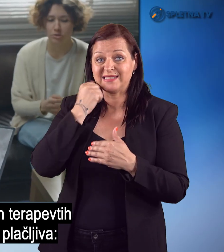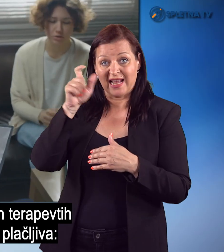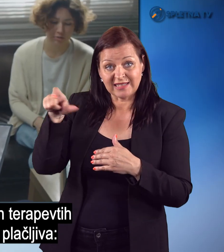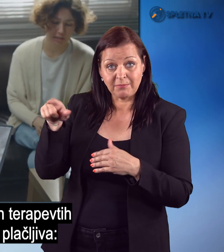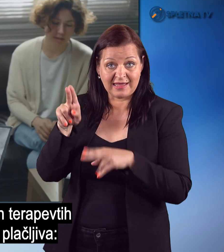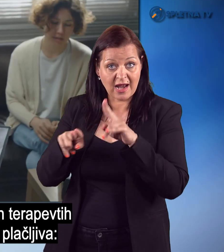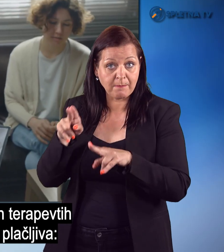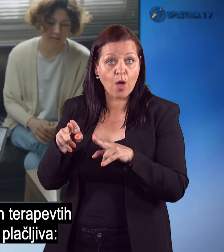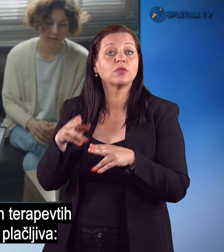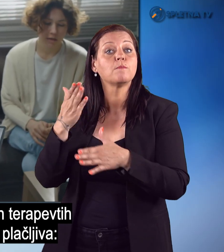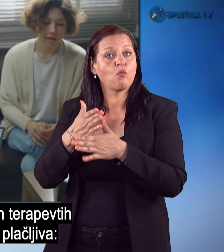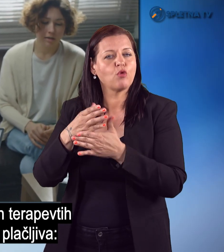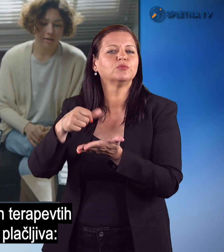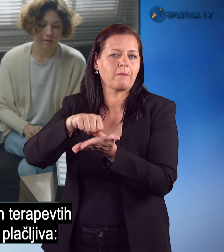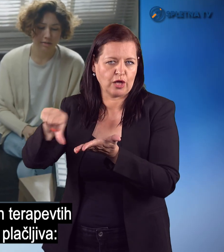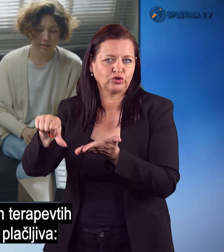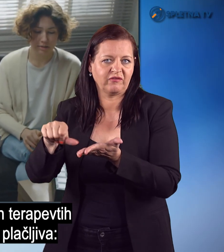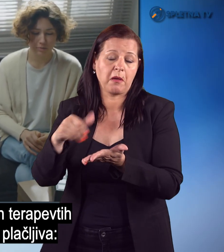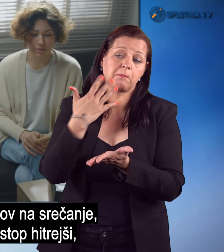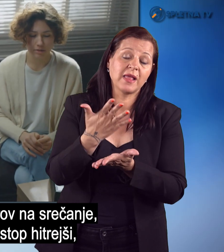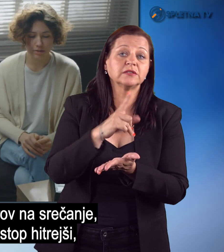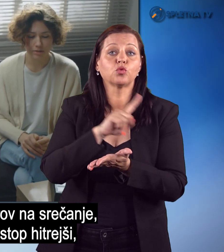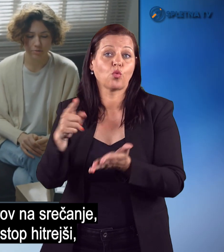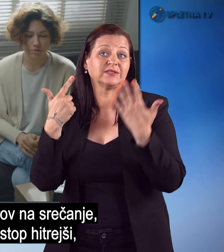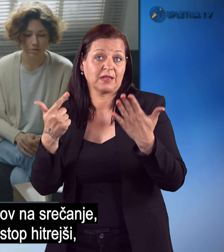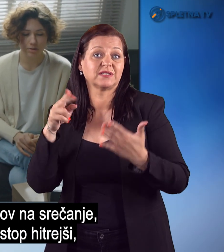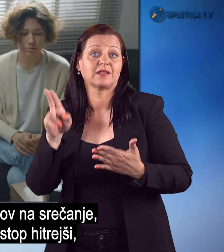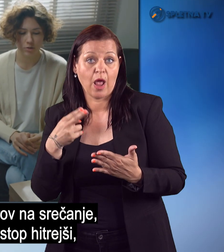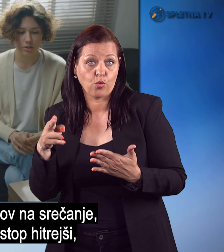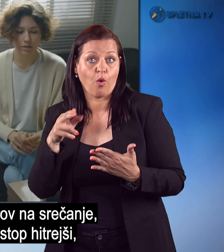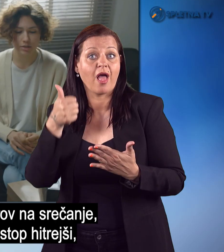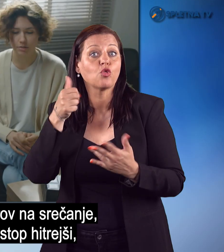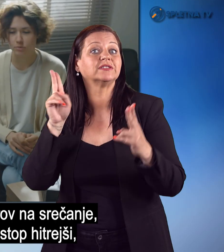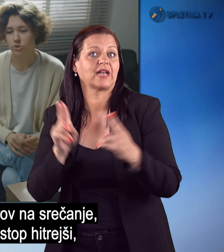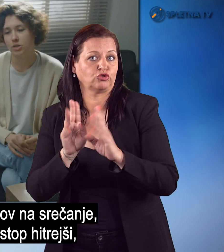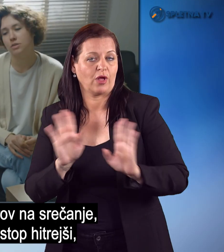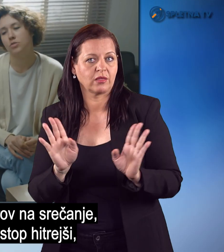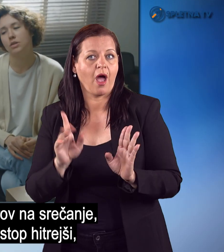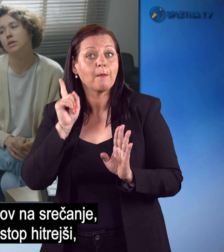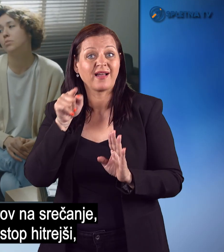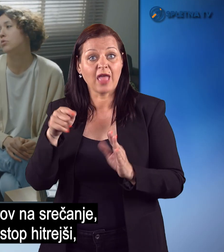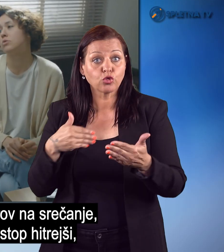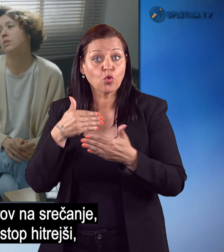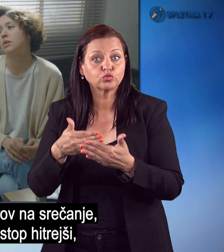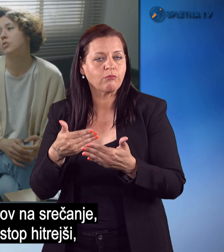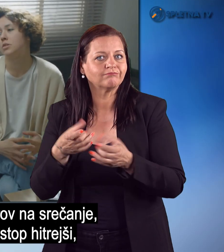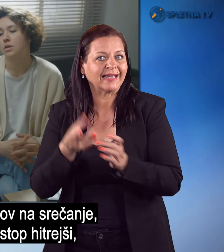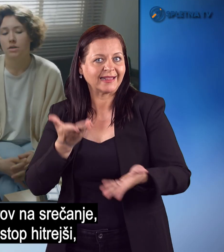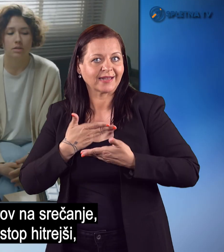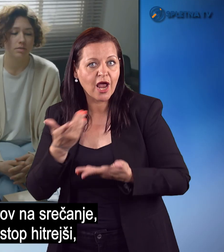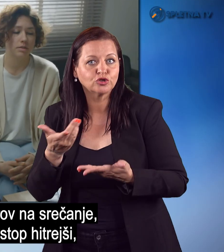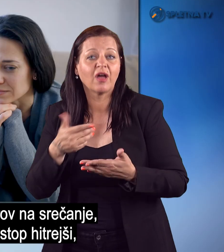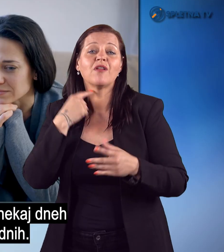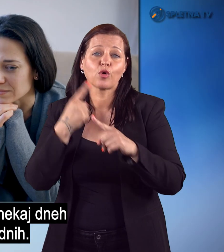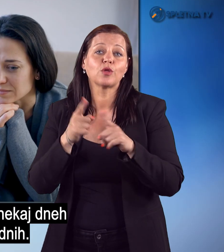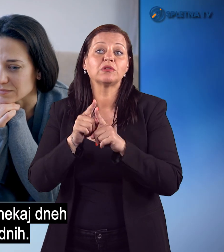Pri zasebnih terapevtih je pomoč plačljiva, od 50 do 70 evrov na srečanje, vendar je dostop hitrejši,